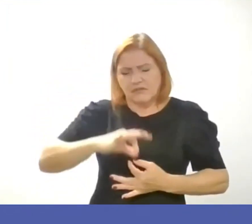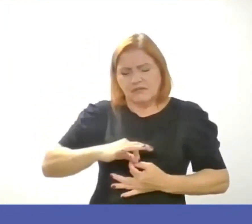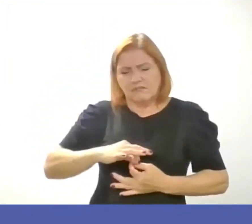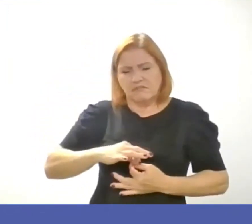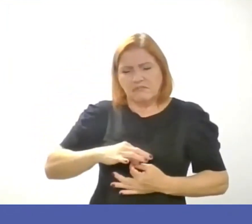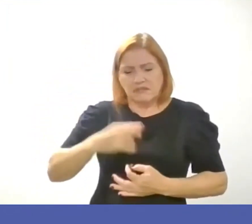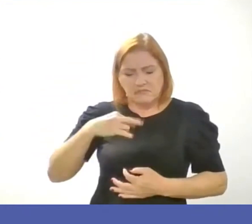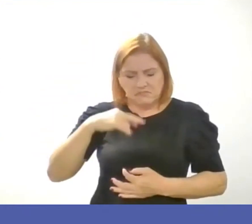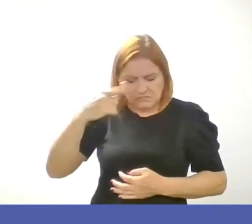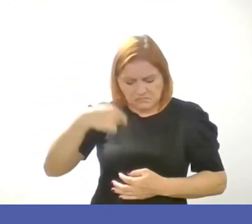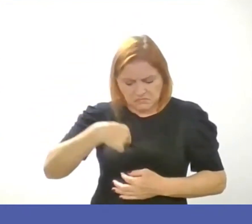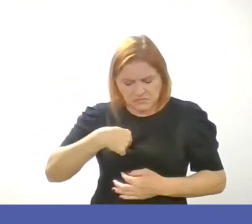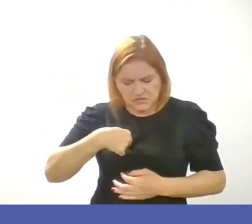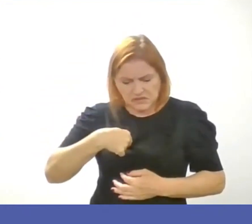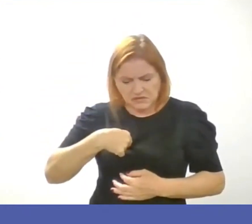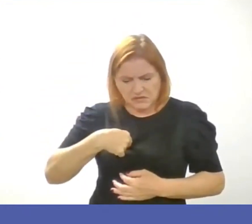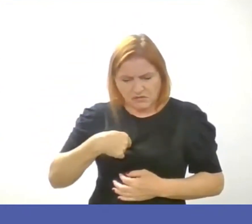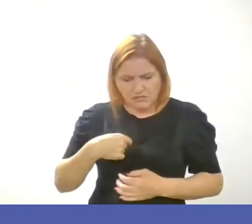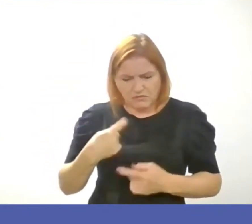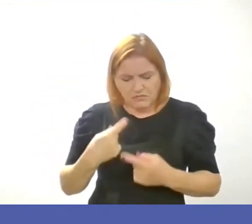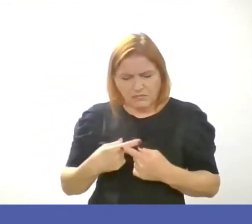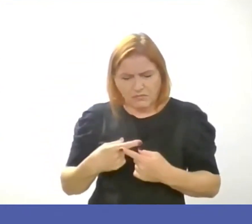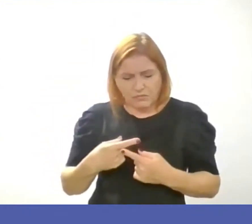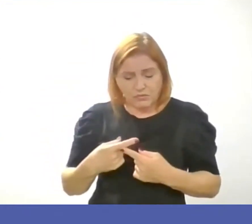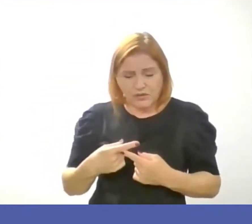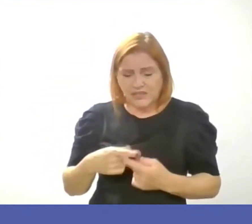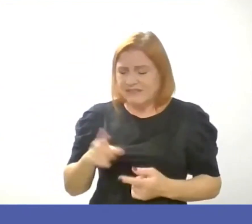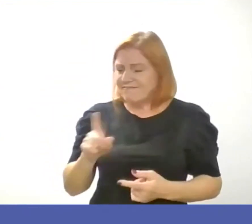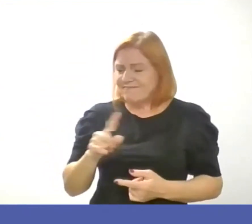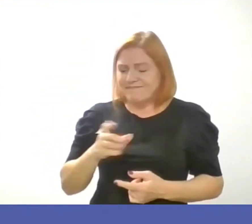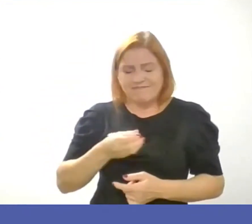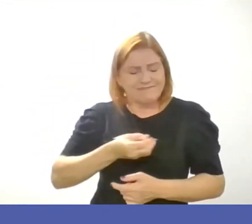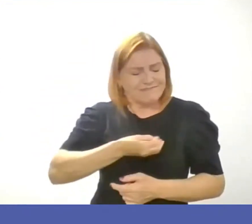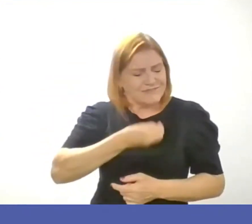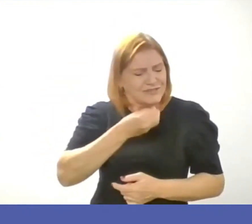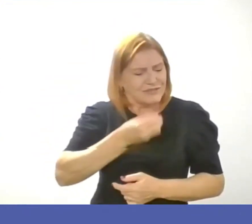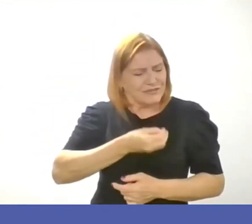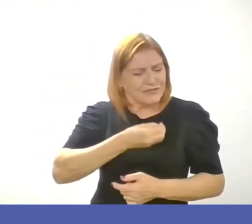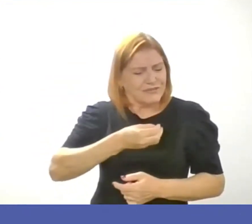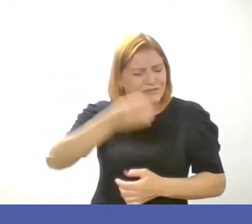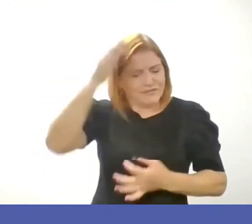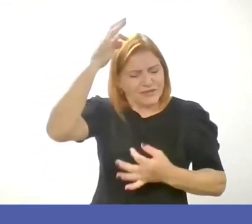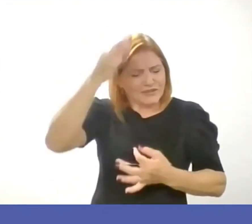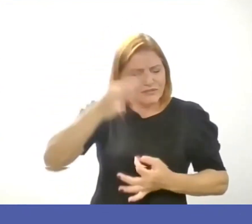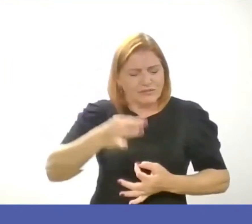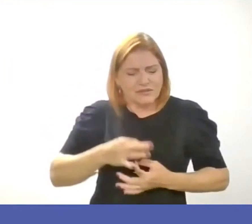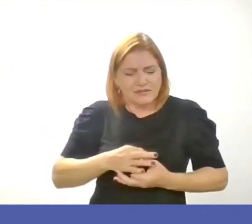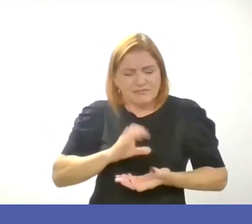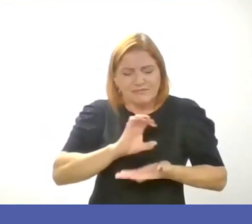Porque se eles não viverem no Espírito, irmãos, a comportagem não é feita.